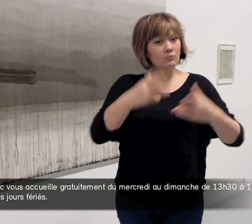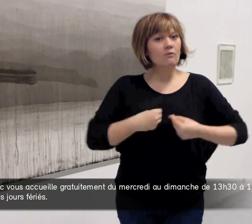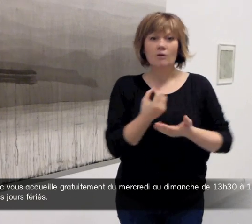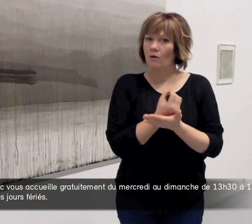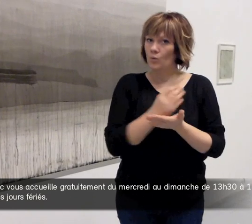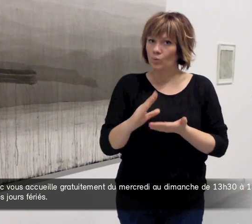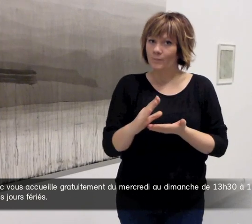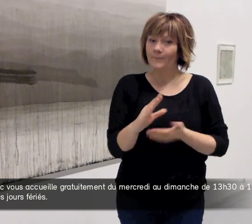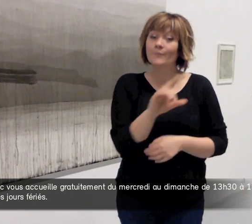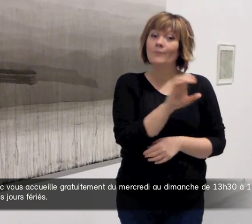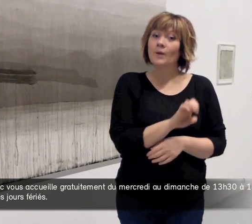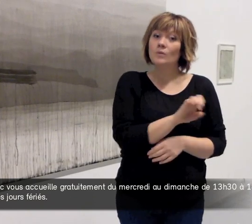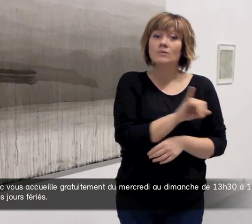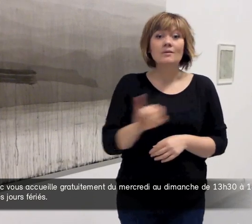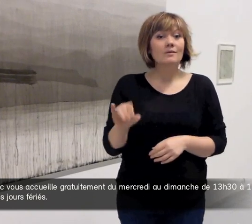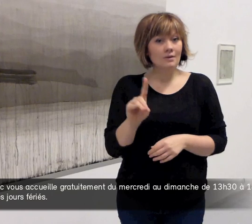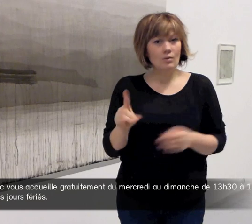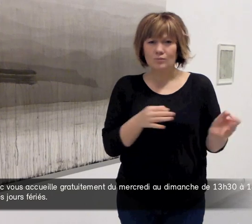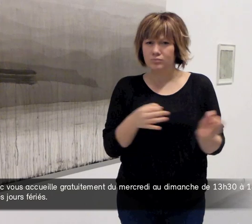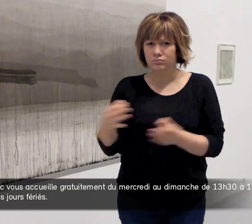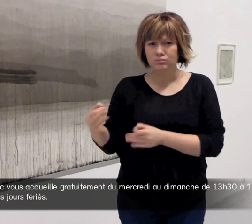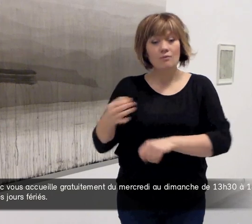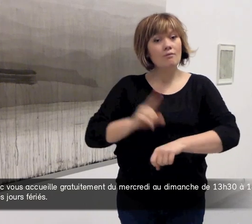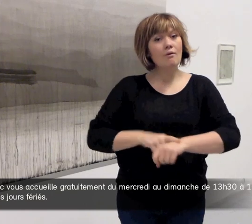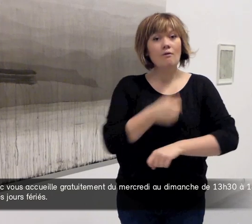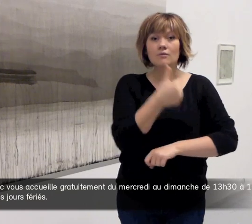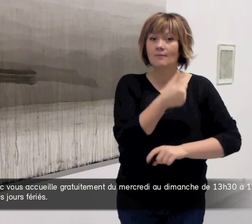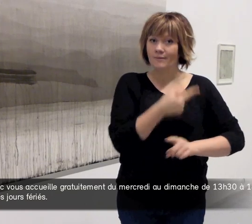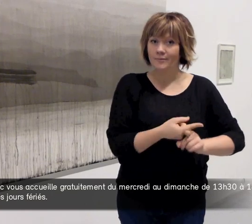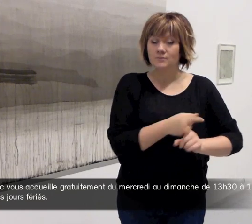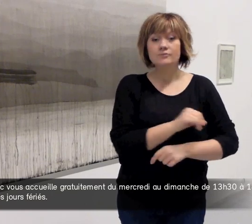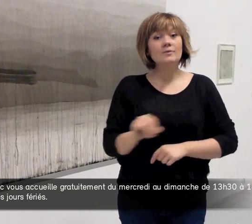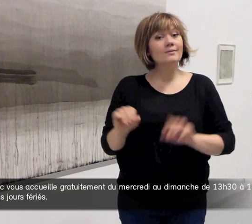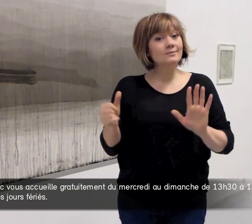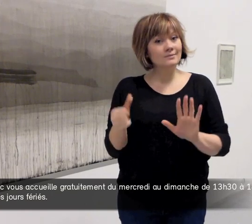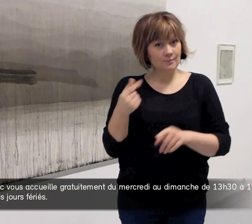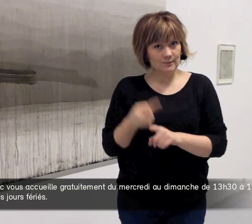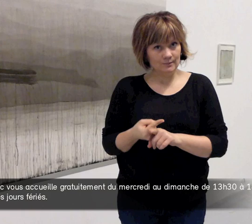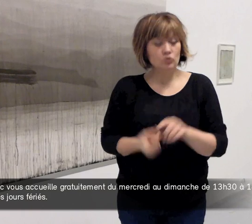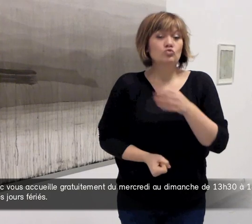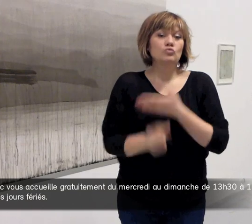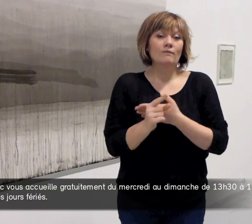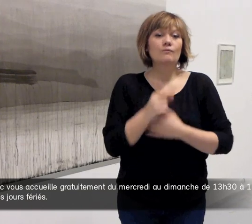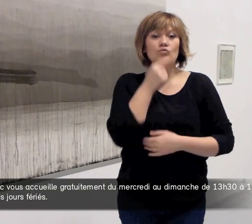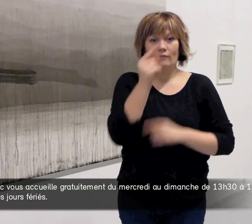Le FRAC vous accueille gratuitement du mercredi au dimanche de 13h30 à 18h30, sauf les jours fériés.